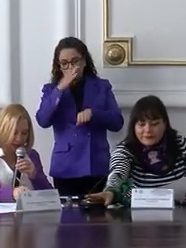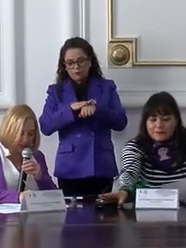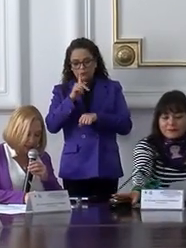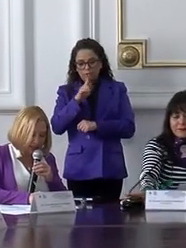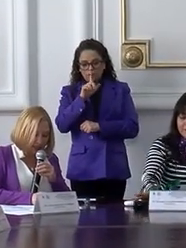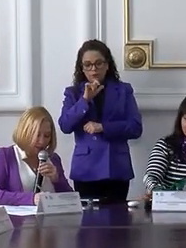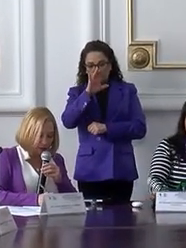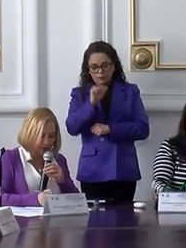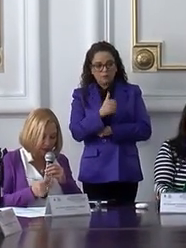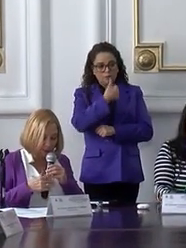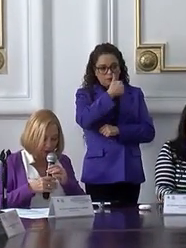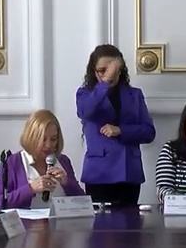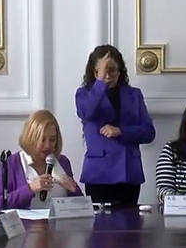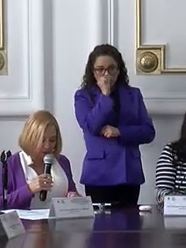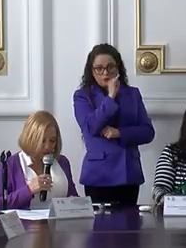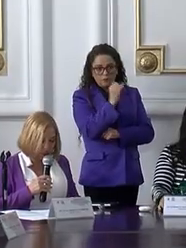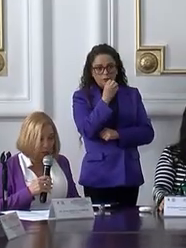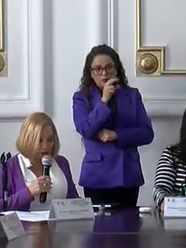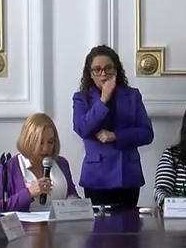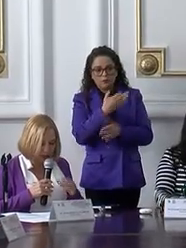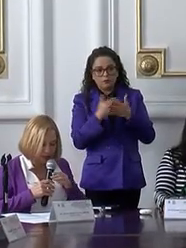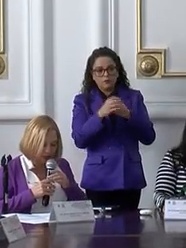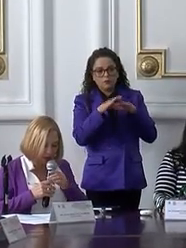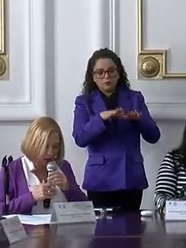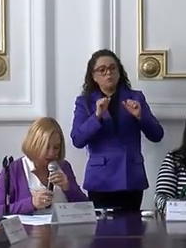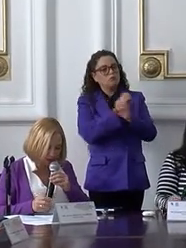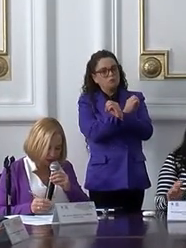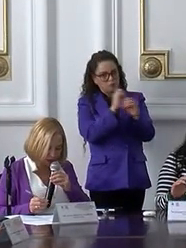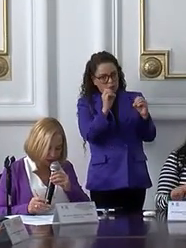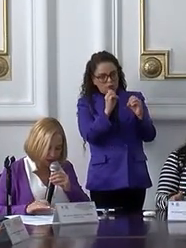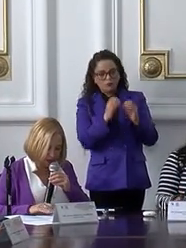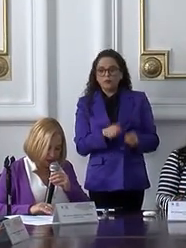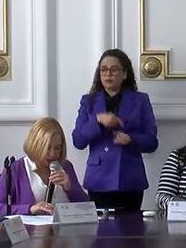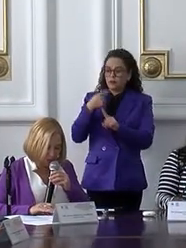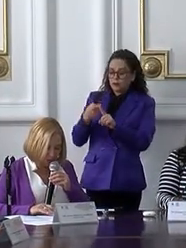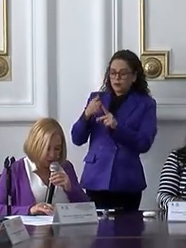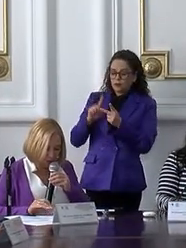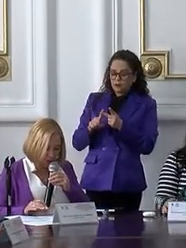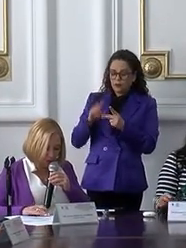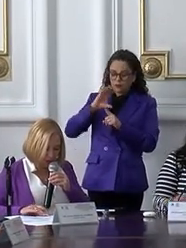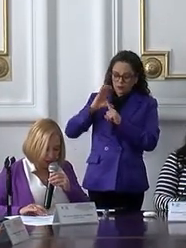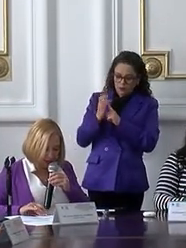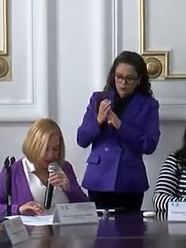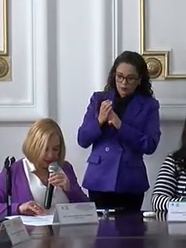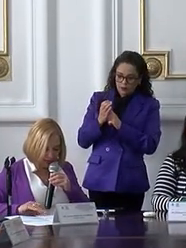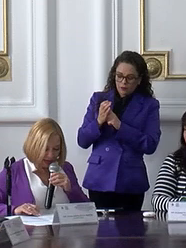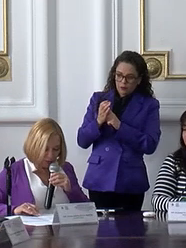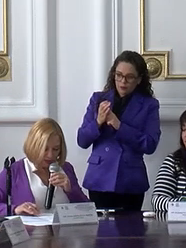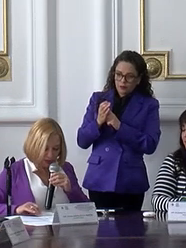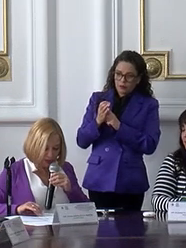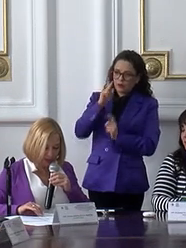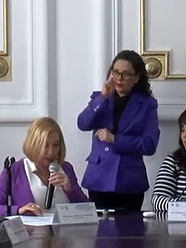Local existen 6 votos a favor, 0 votos en contra, 0 abstenciones. Por parte de